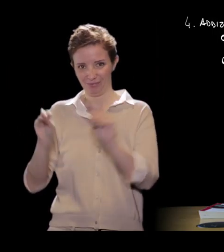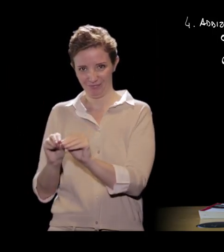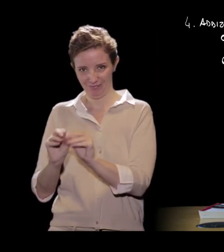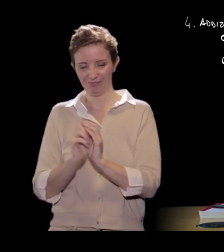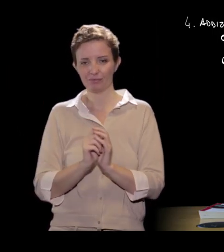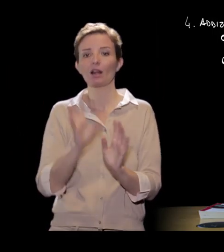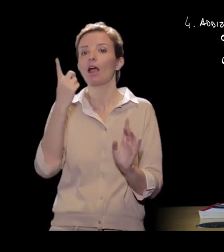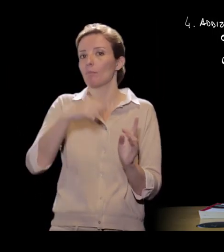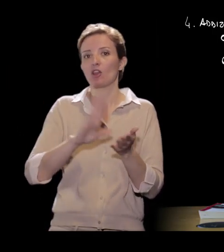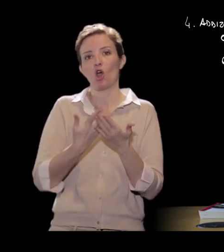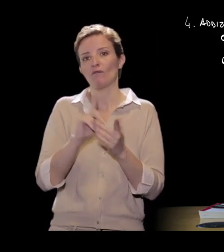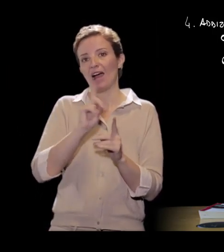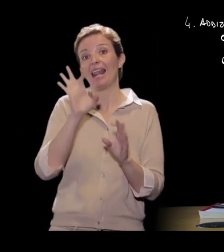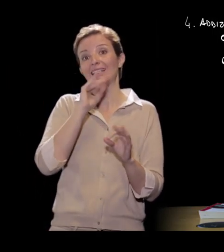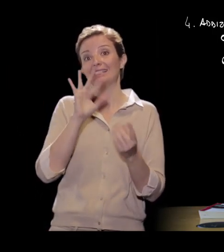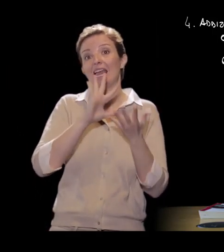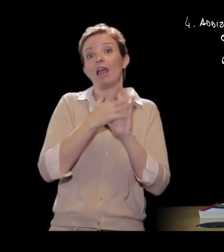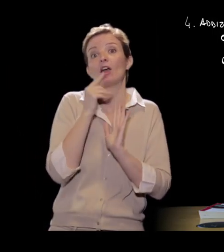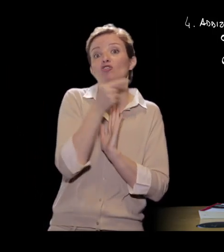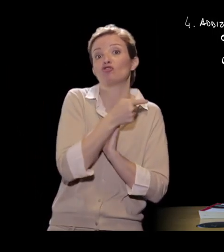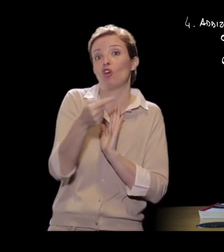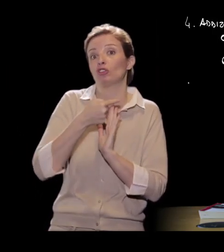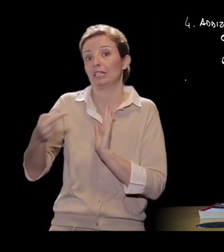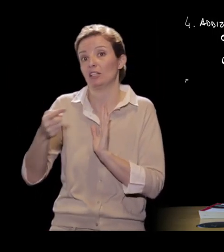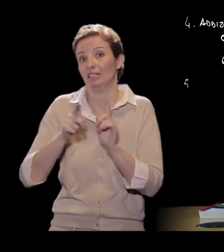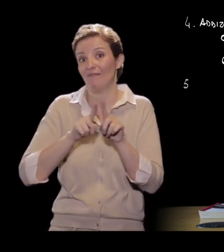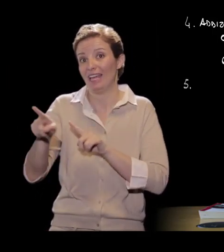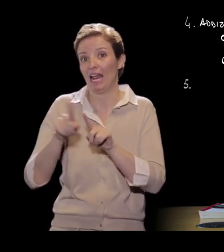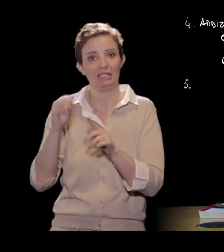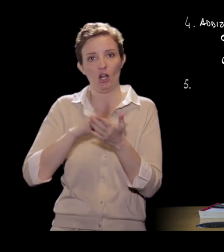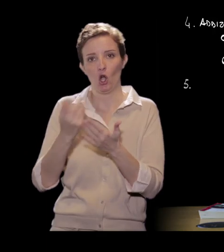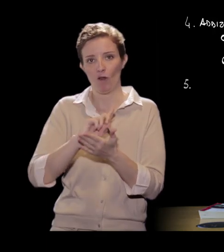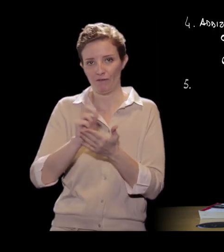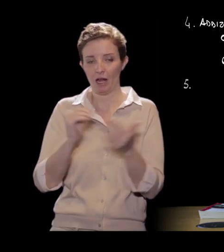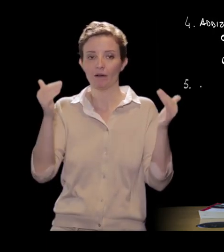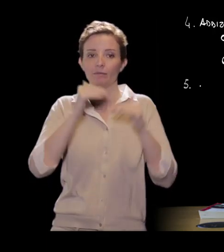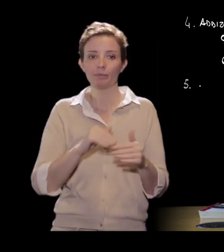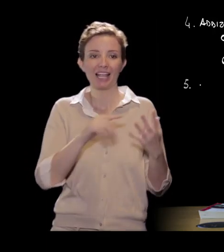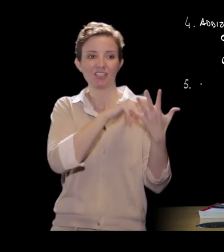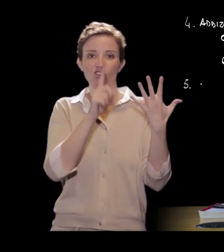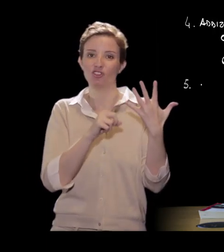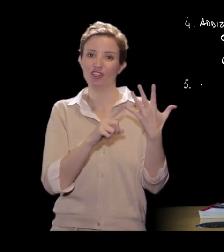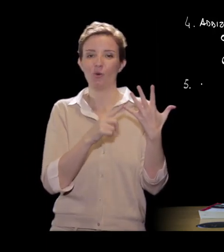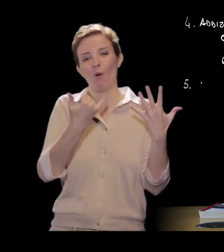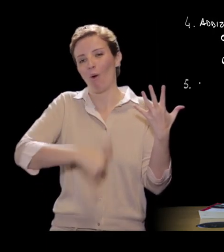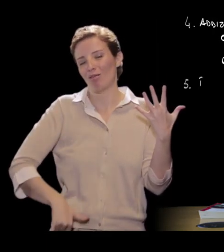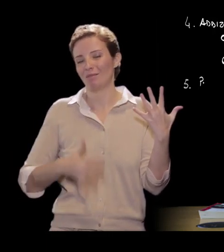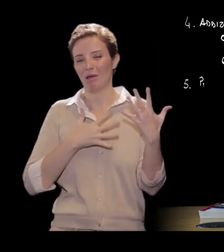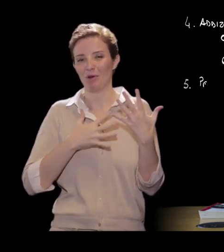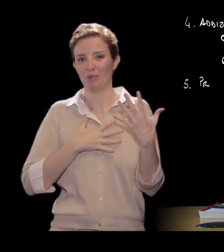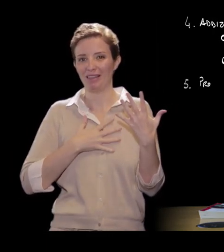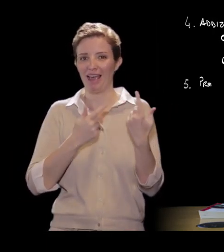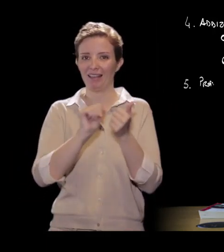in cui utilizzassimo la sottrazione come operazione membro ammenda quinta ed ultima per metà delle disuguaglianze numeriche riguarda il